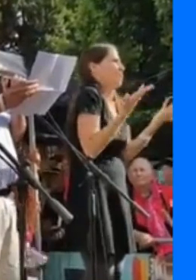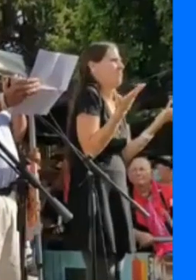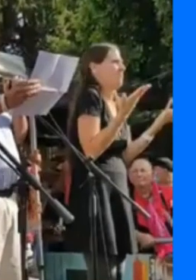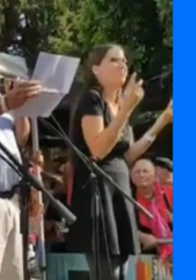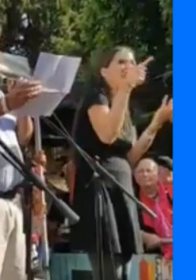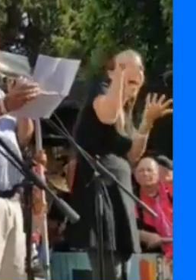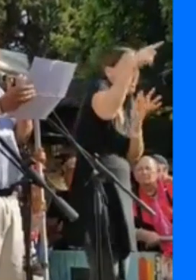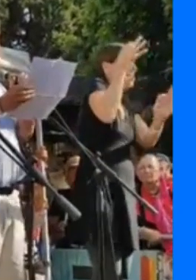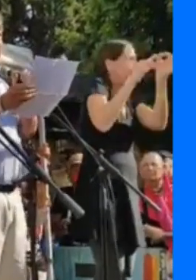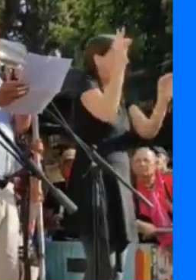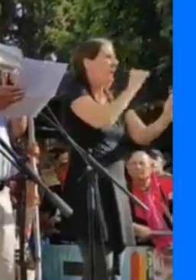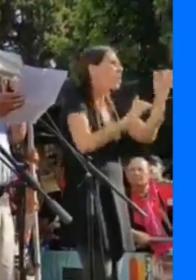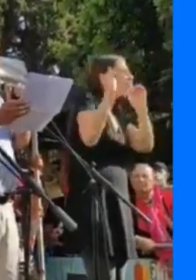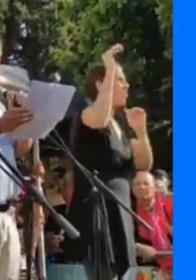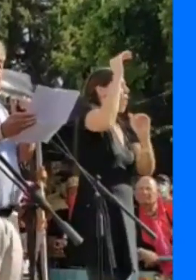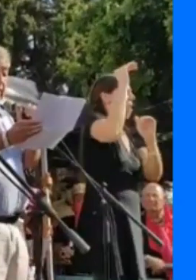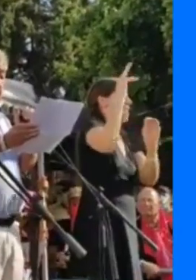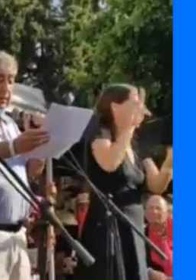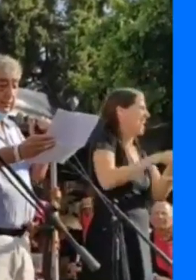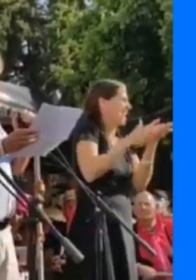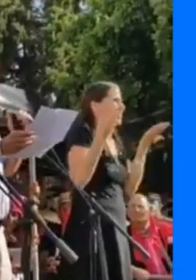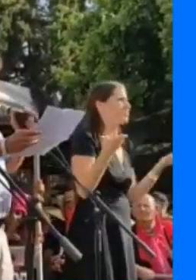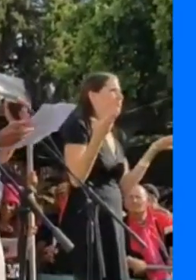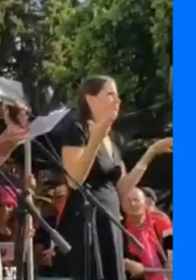אתם בית הדין הגבוה לצדק.